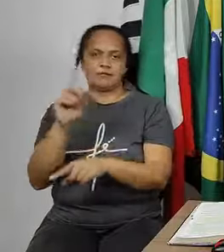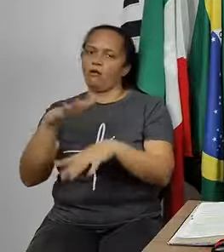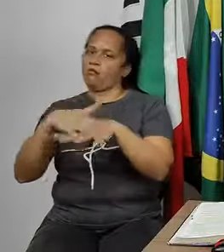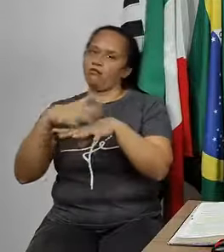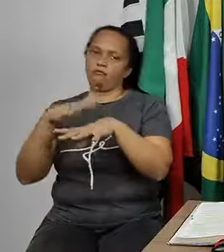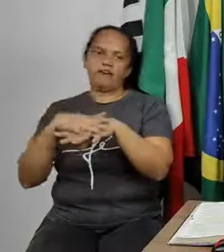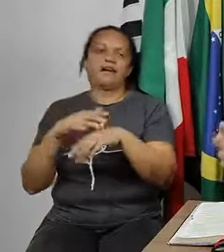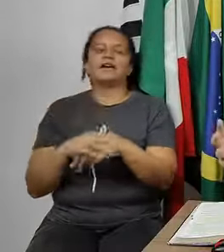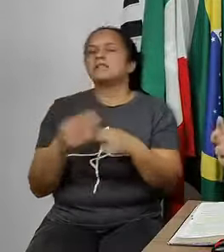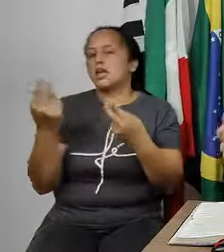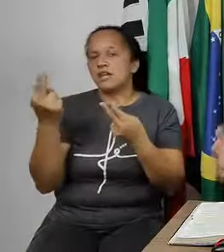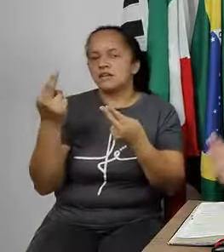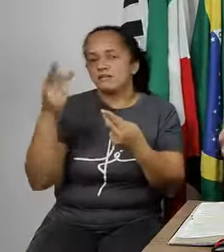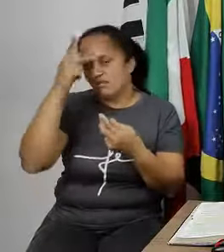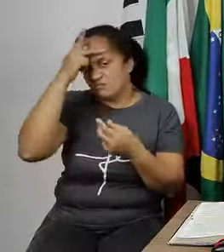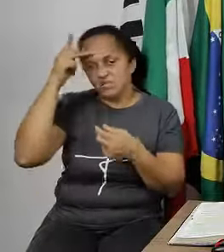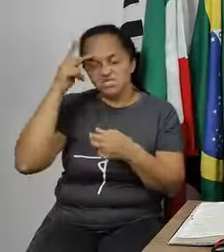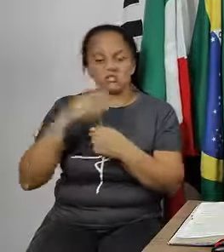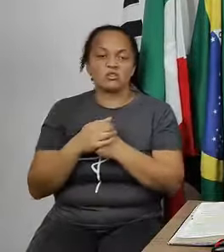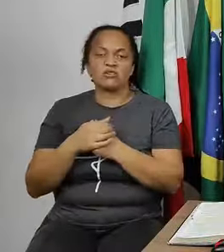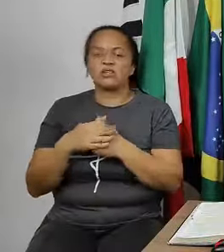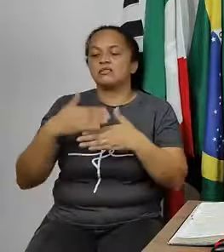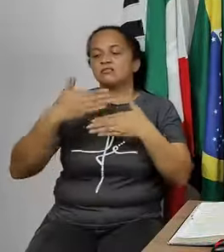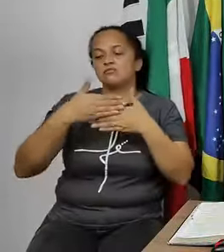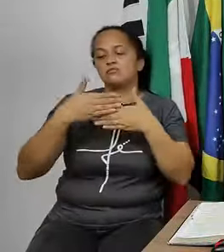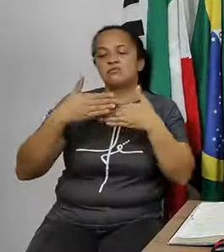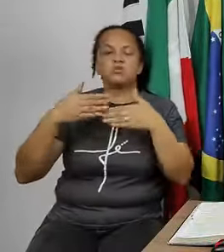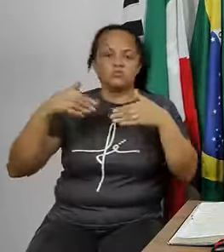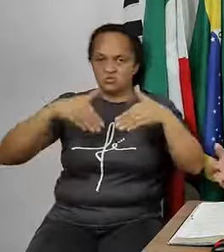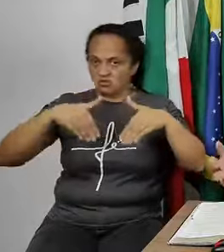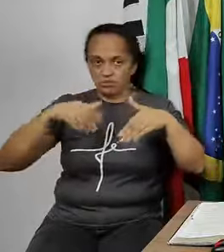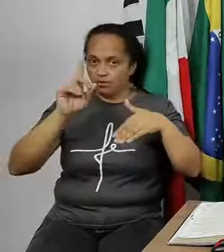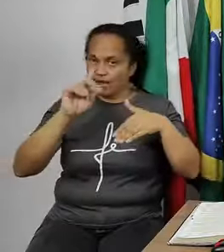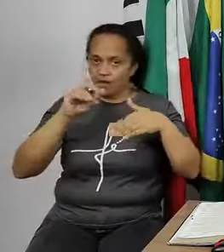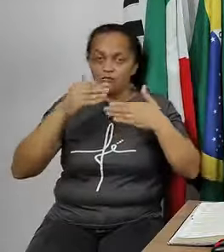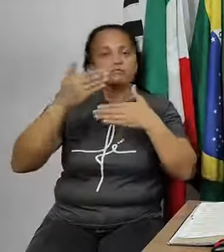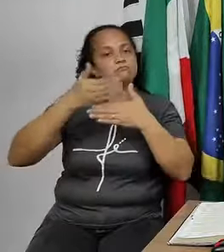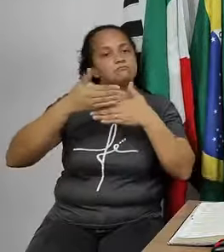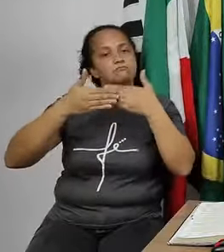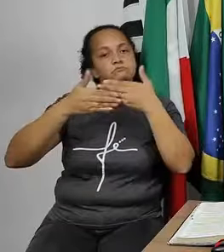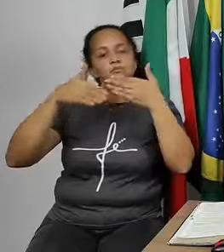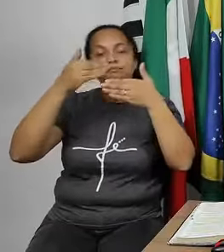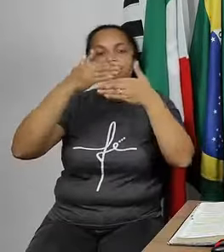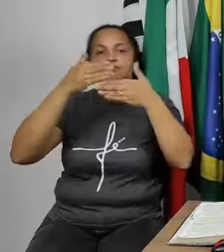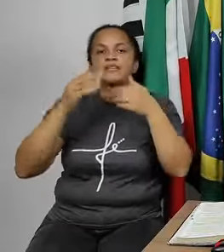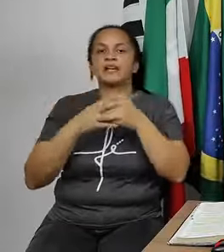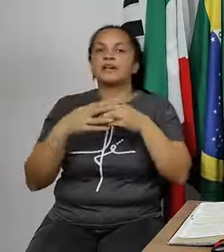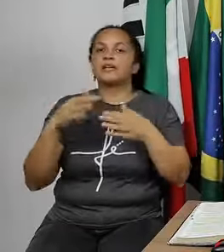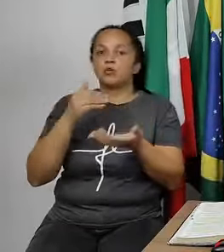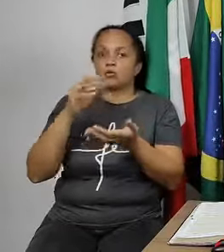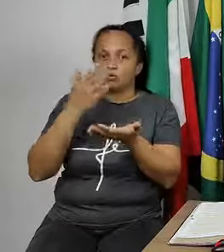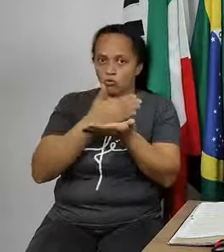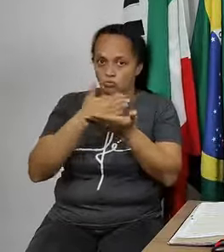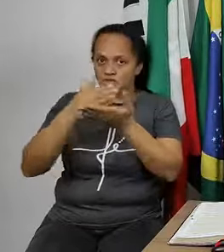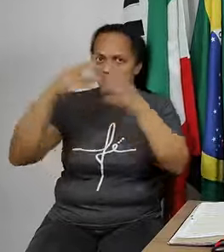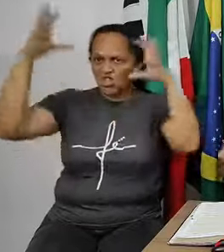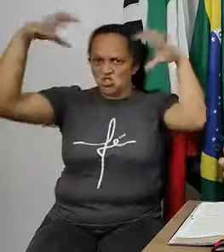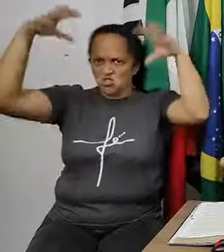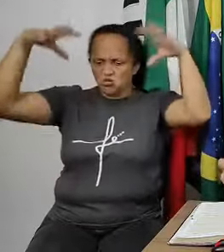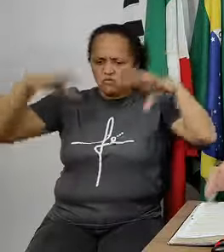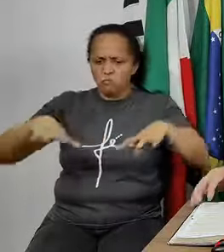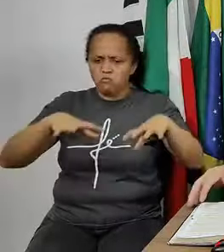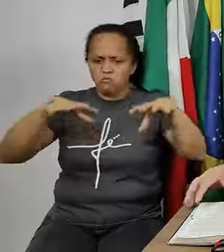alicerces, e arrojou-se o rio contra ela, e ela logo desabou, e aconteceu que